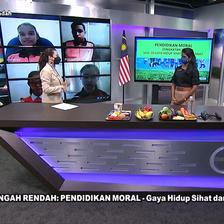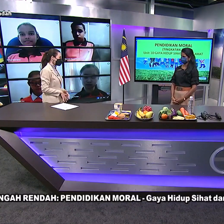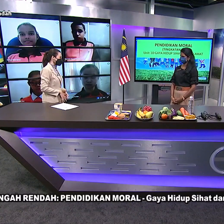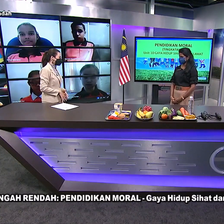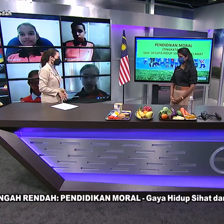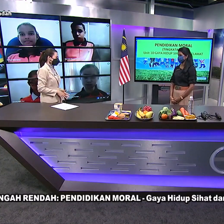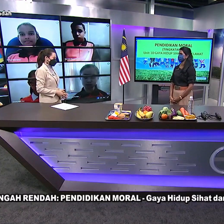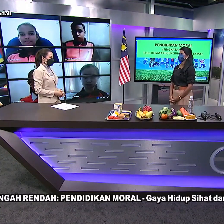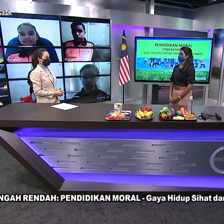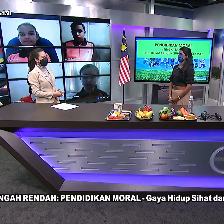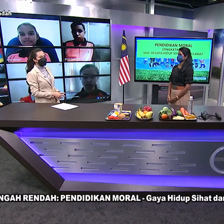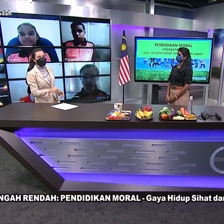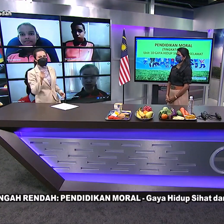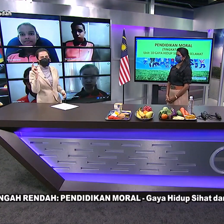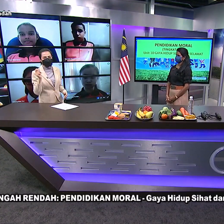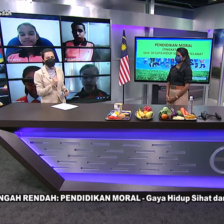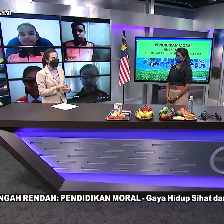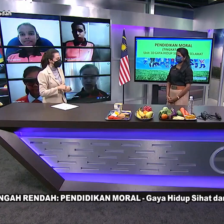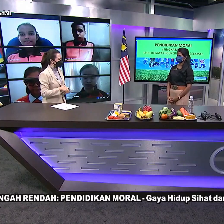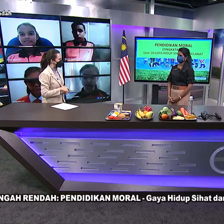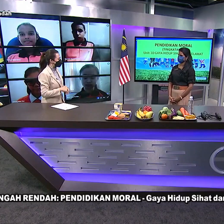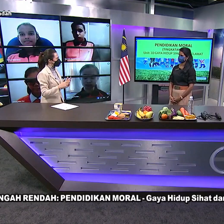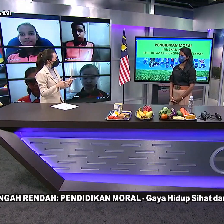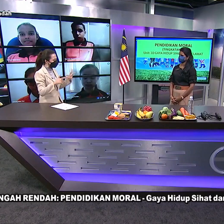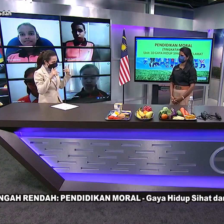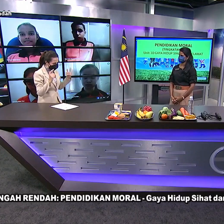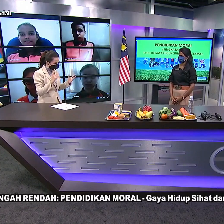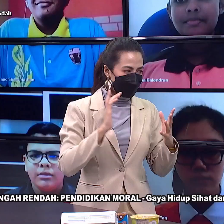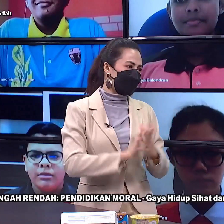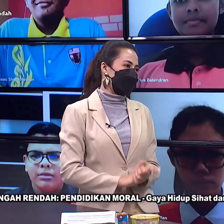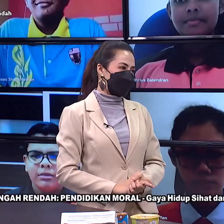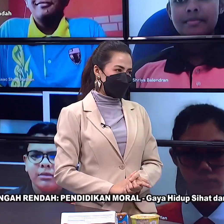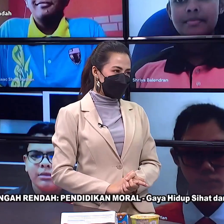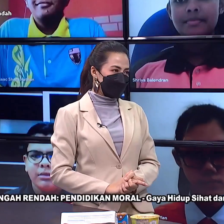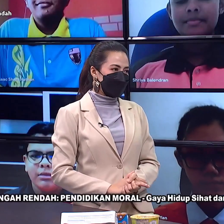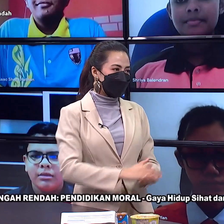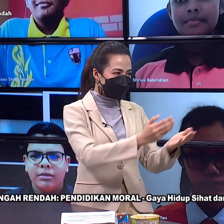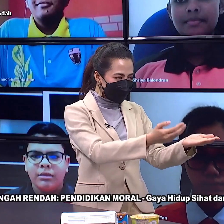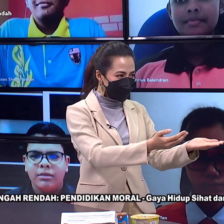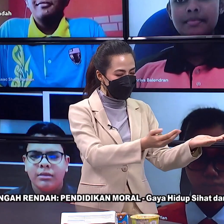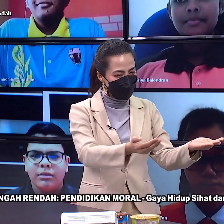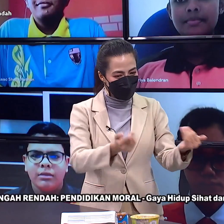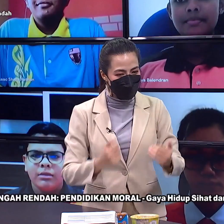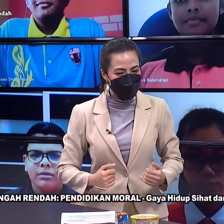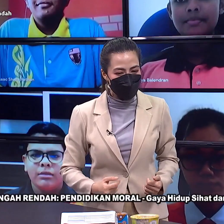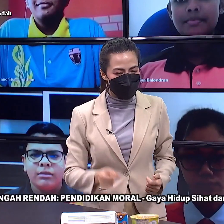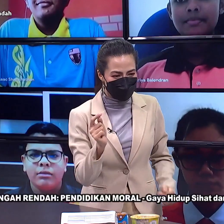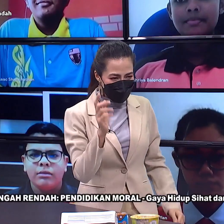banyak. Tetapi ada adik dalam talian bagi tahu tak sihat kalau makan banyak. Jadi betul? Cikgu, mungkin boleh kongsikan